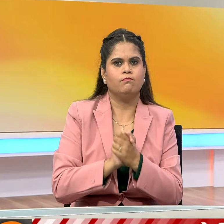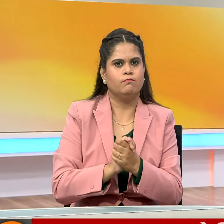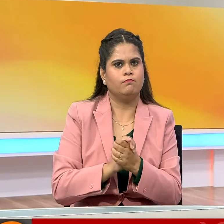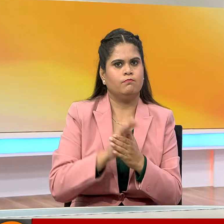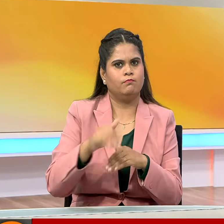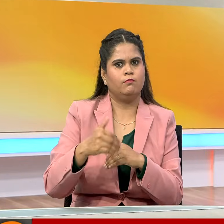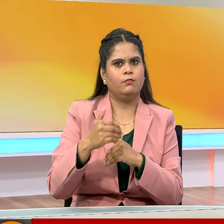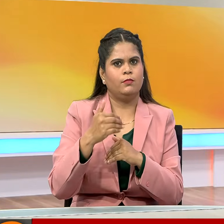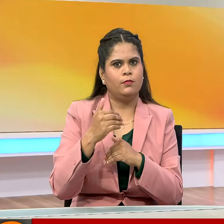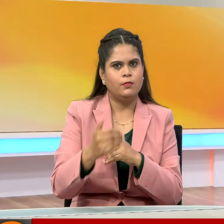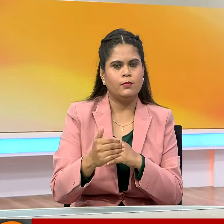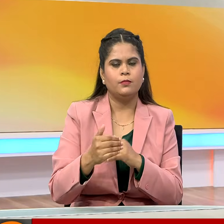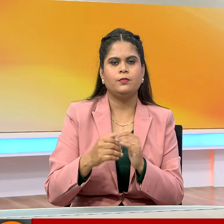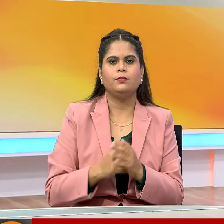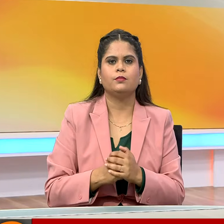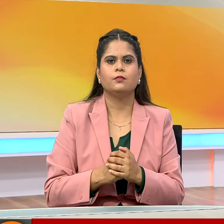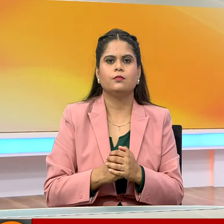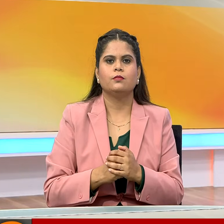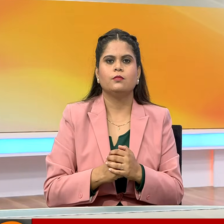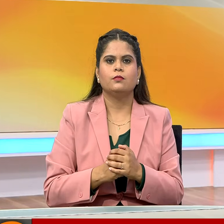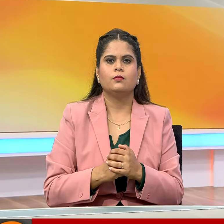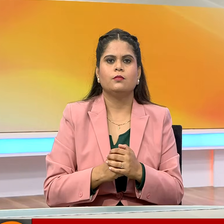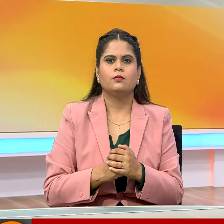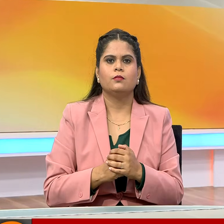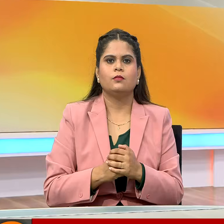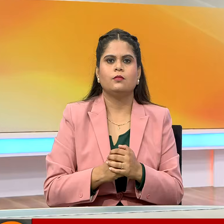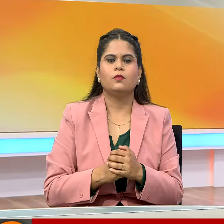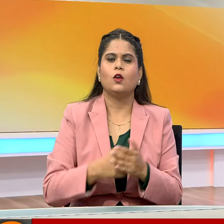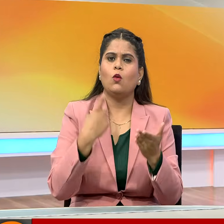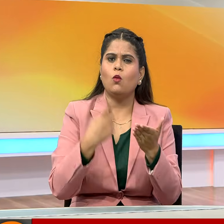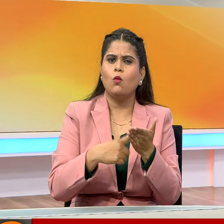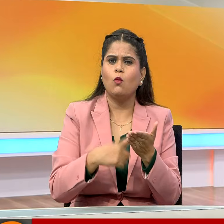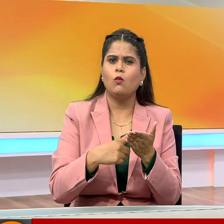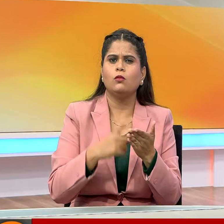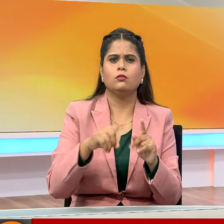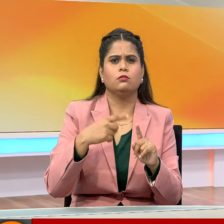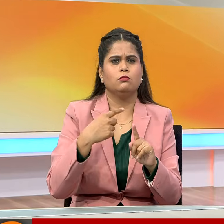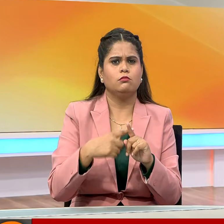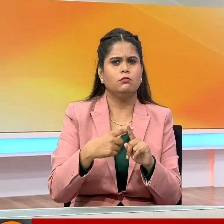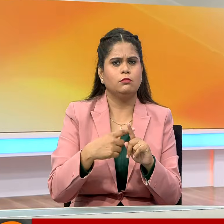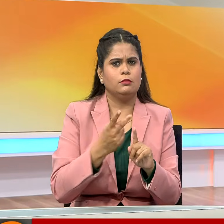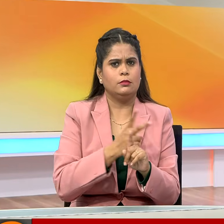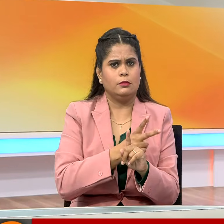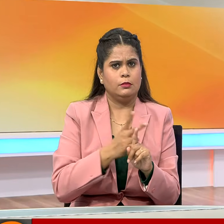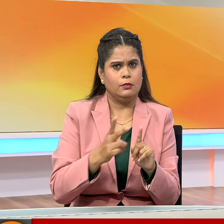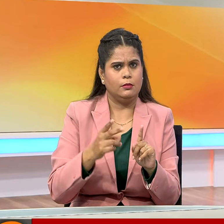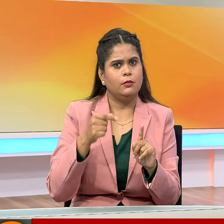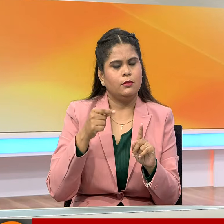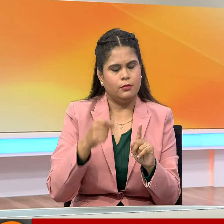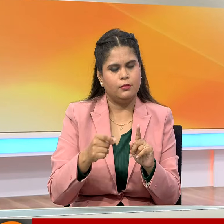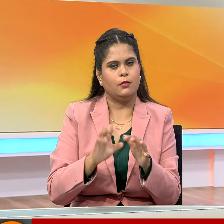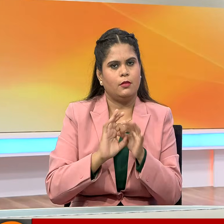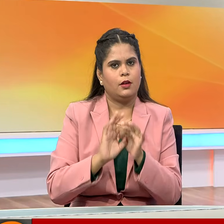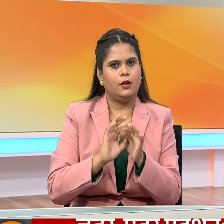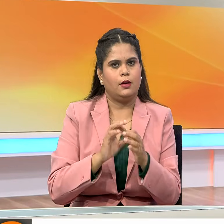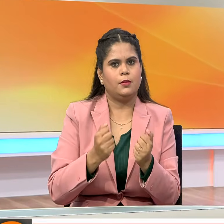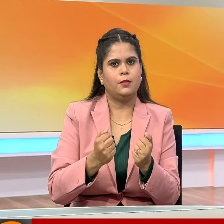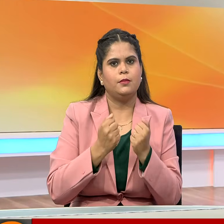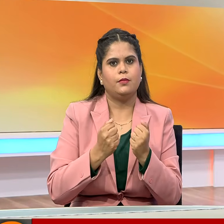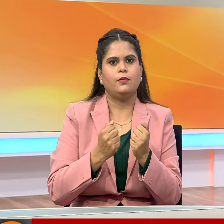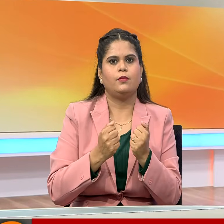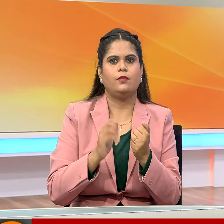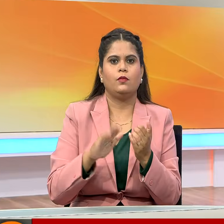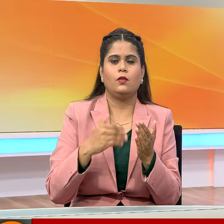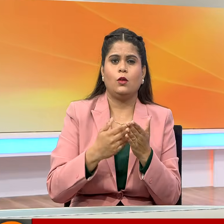में स्टेबिलिटी, रेजिलियंस और रूल्स बेस्ड ऑर्डर का एक कॉर्नर स्टोन बन गई है। एक्सेलेंसी, एशिया के दो